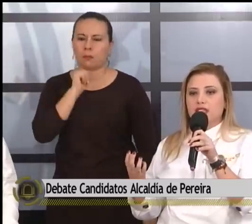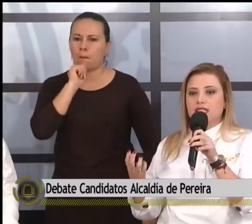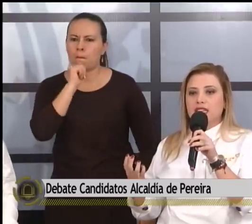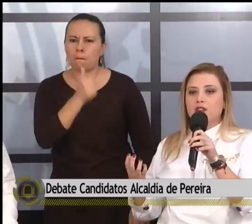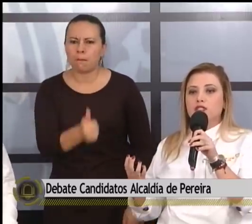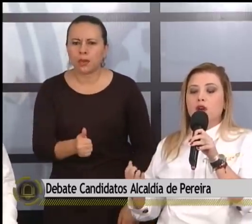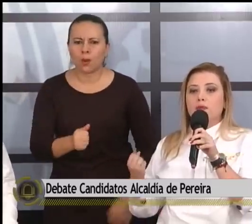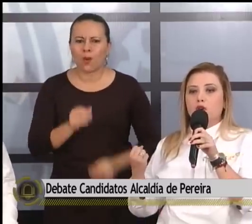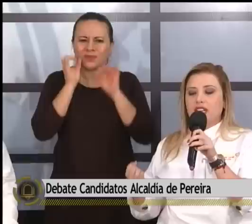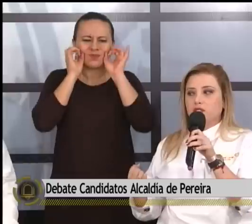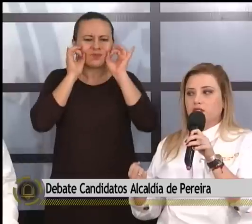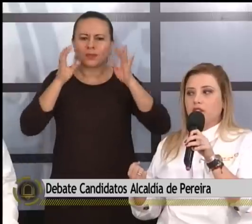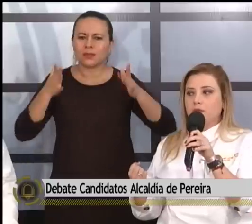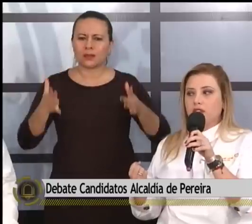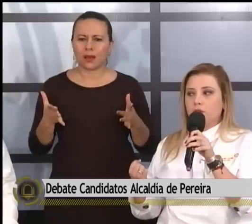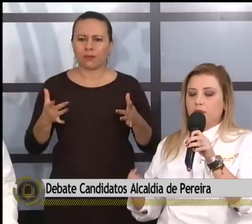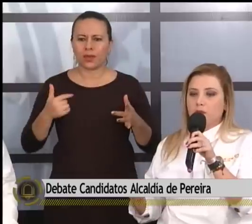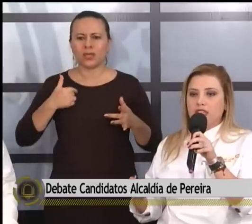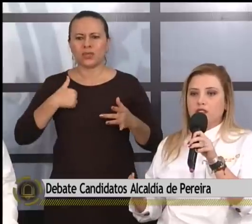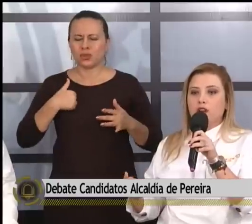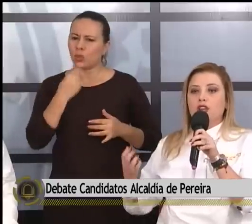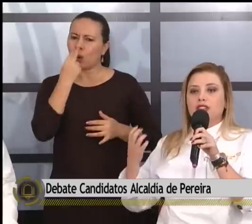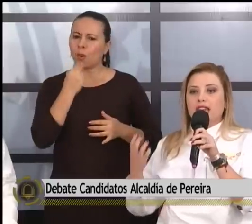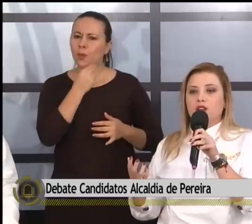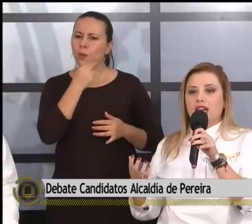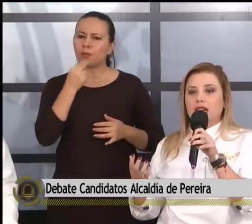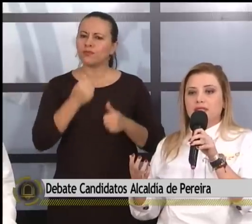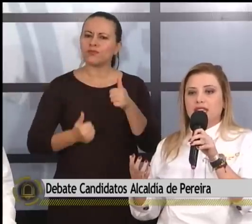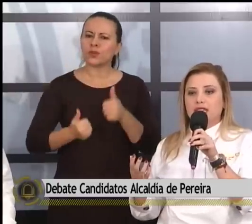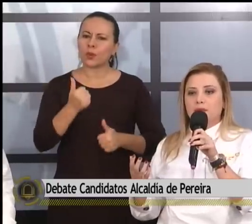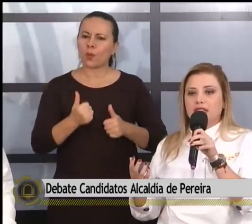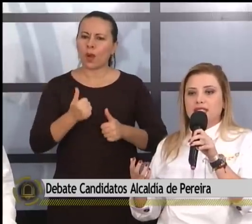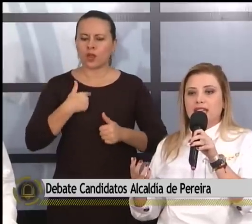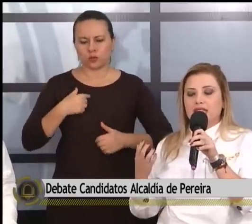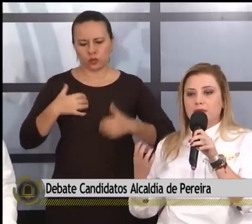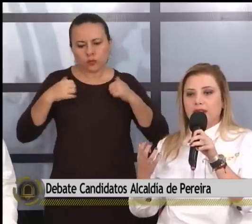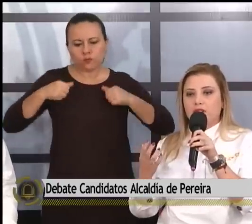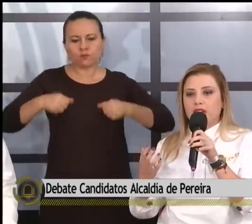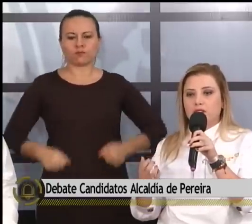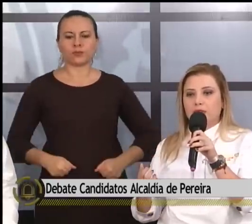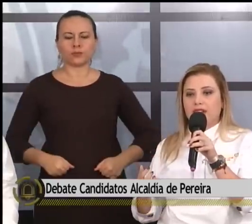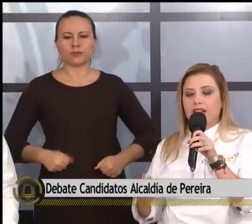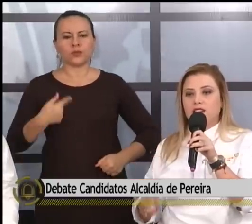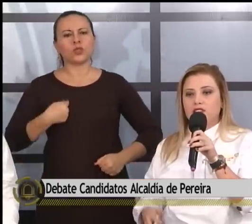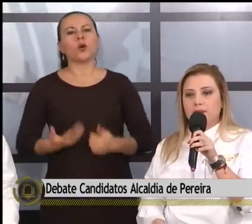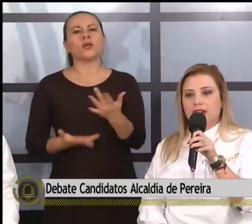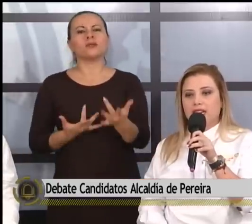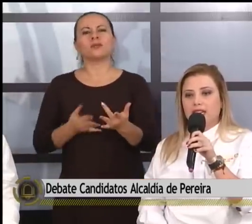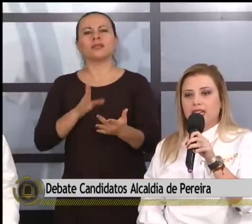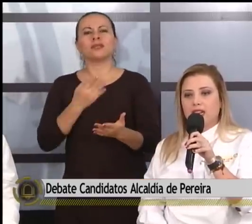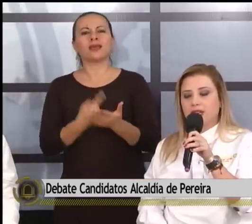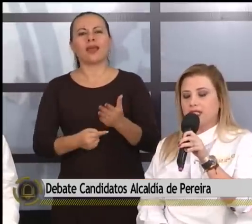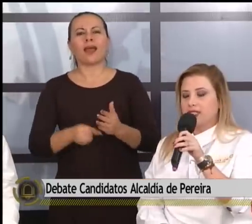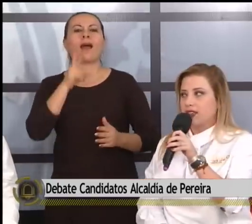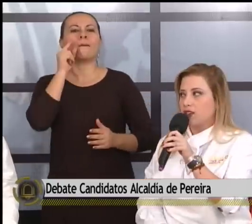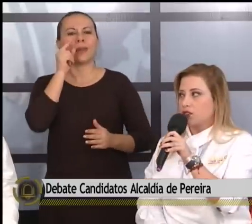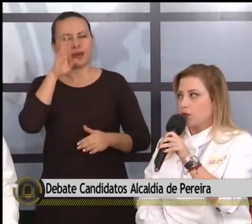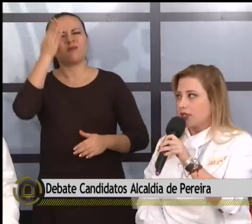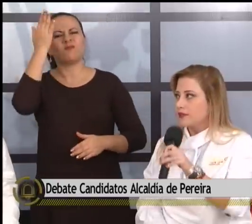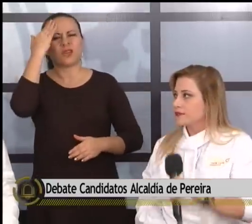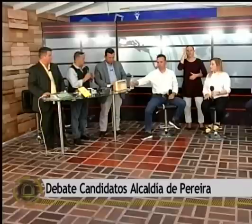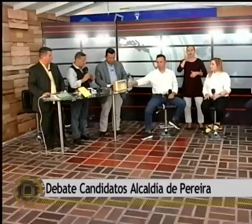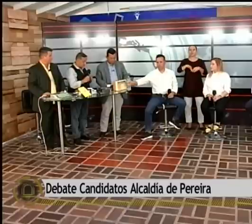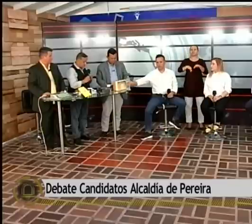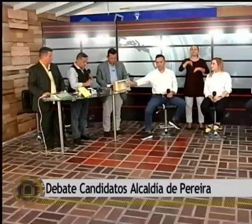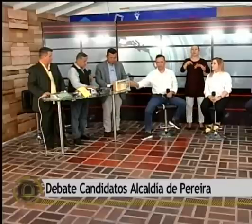cuidados intensivos. Por eso tengo mi compromiso, tengo la camiseta puesta y espero que los pereiranos sepan elegir el 27 de